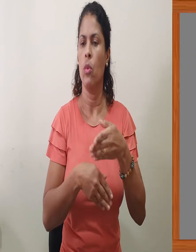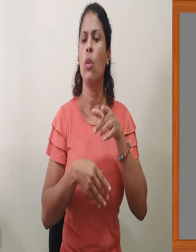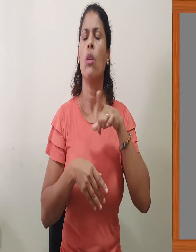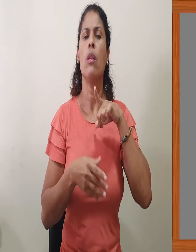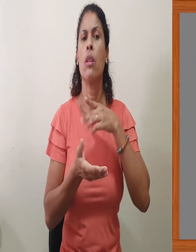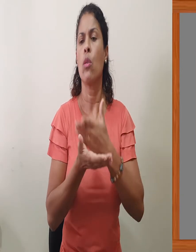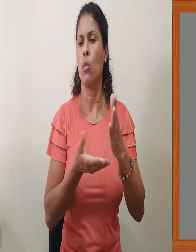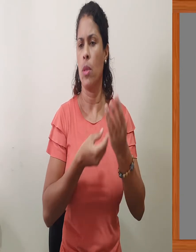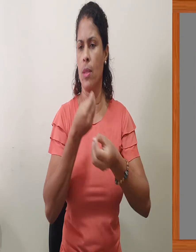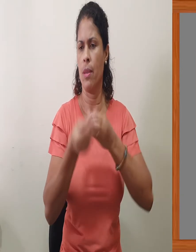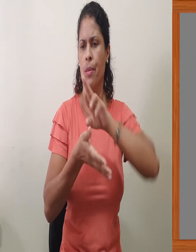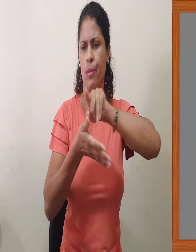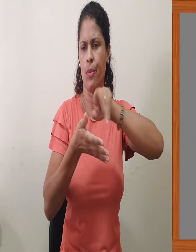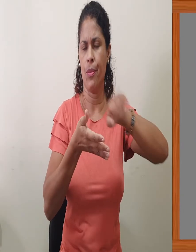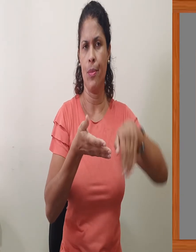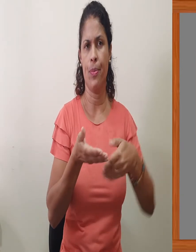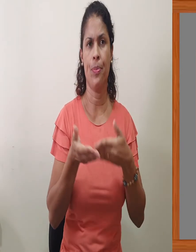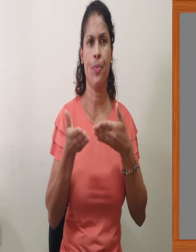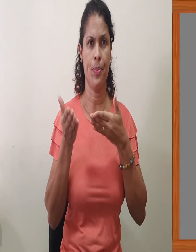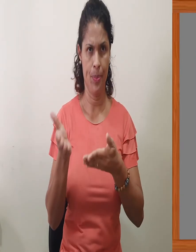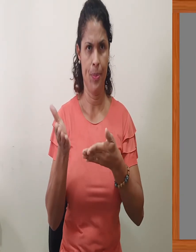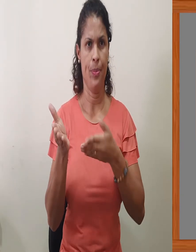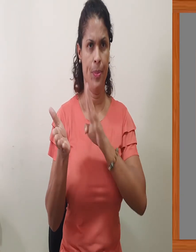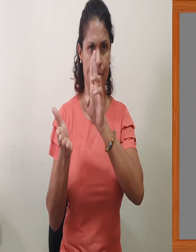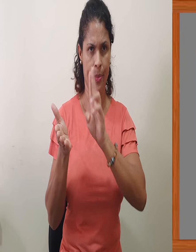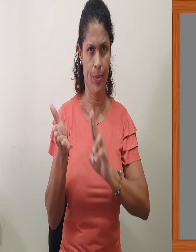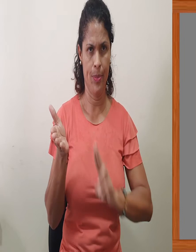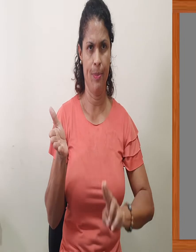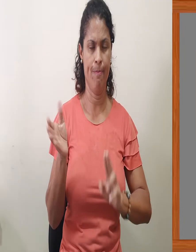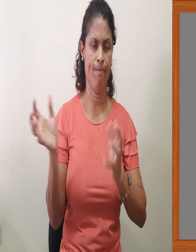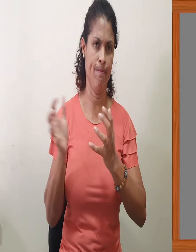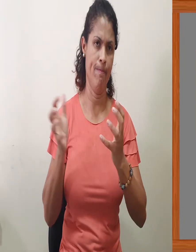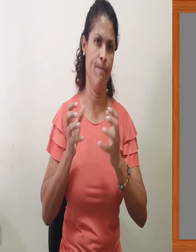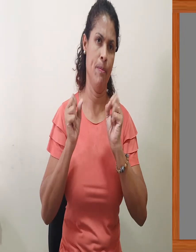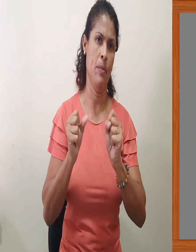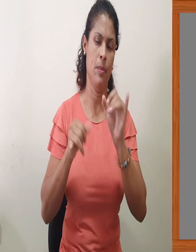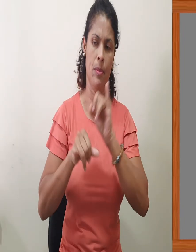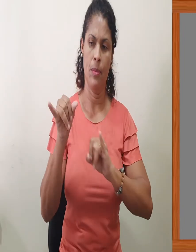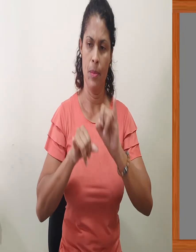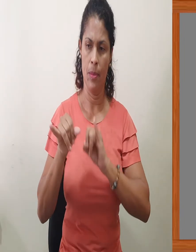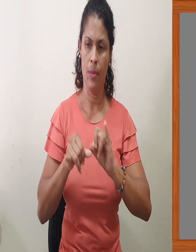o câncer ainda não está instalado e, por isso, não é detectado pelos métodos de